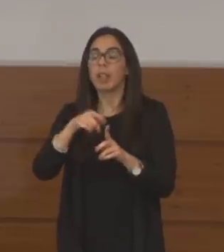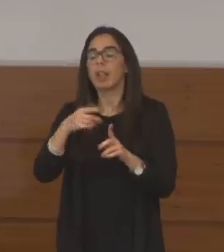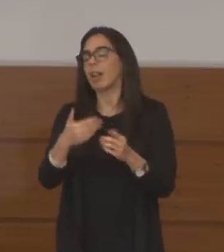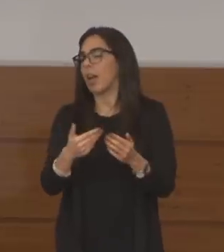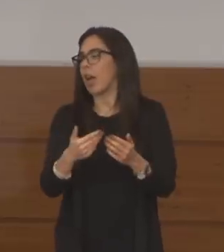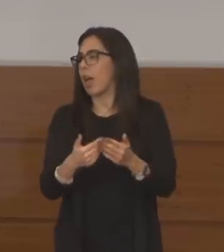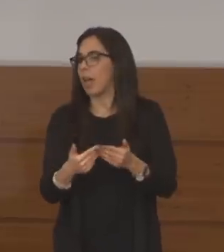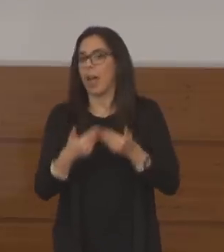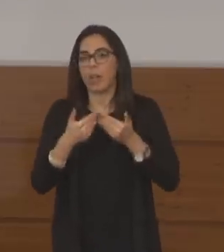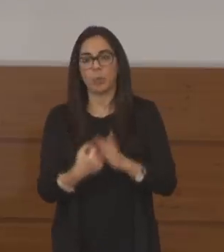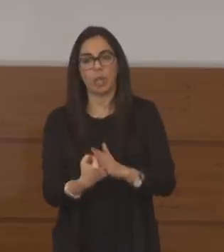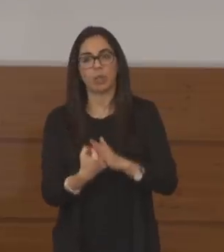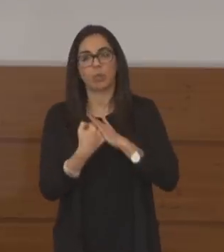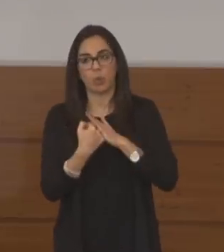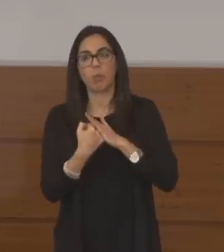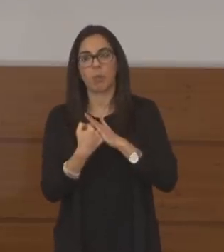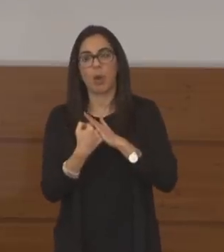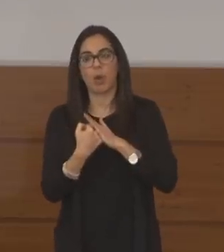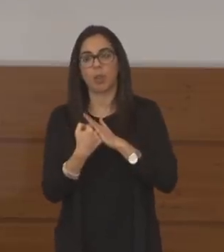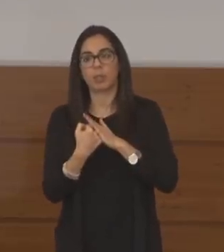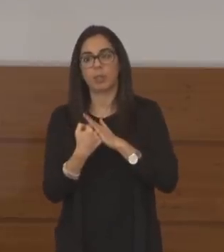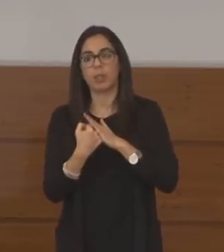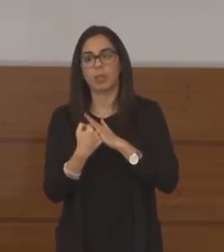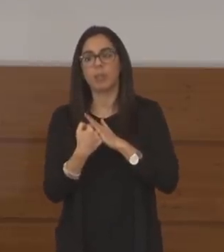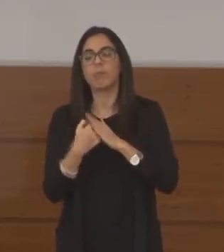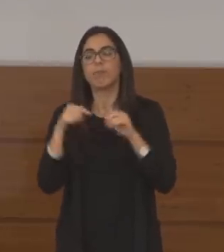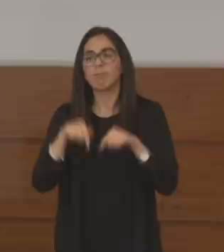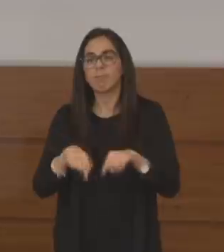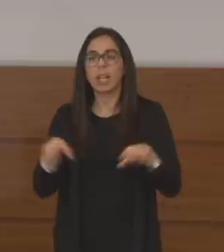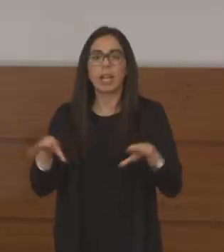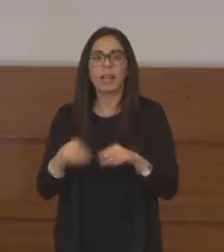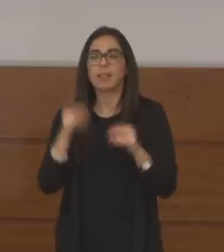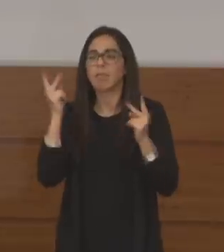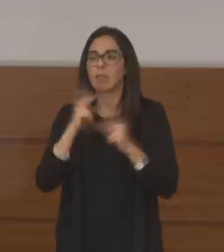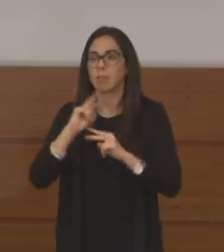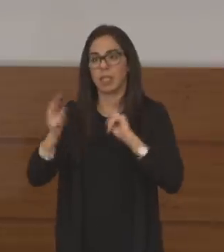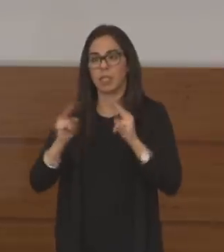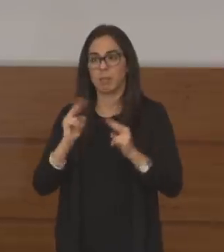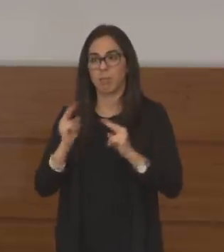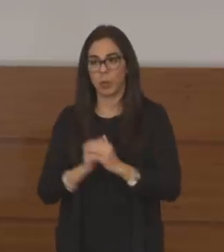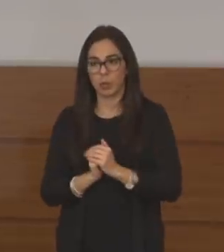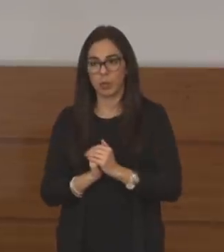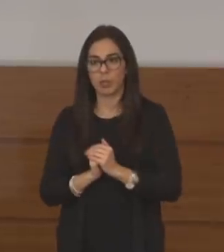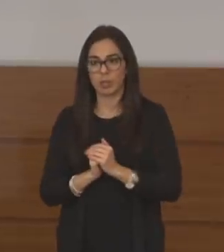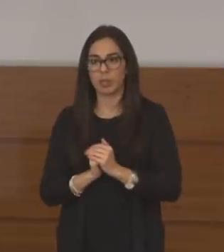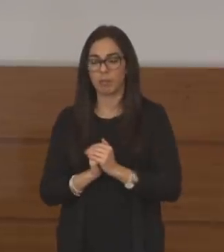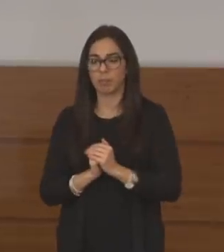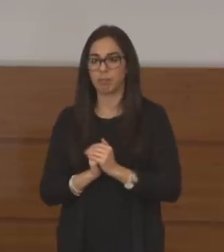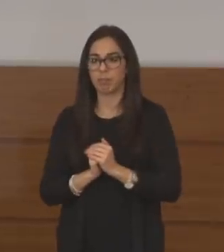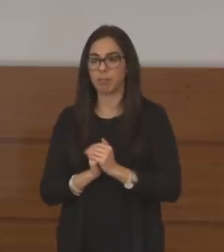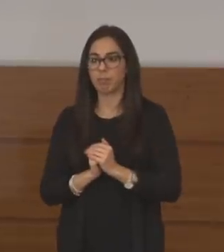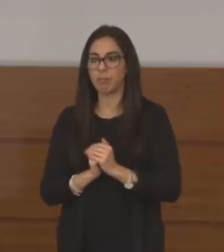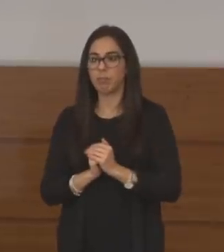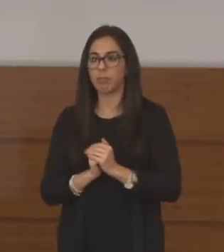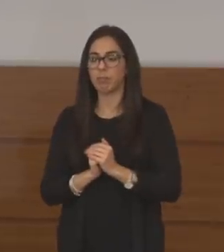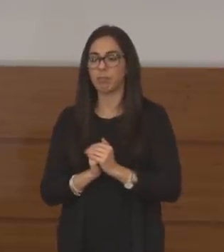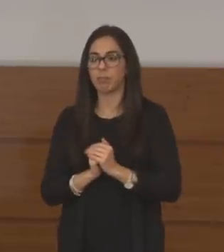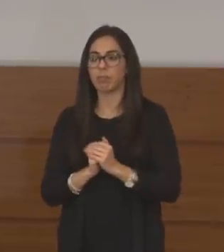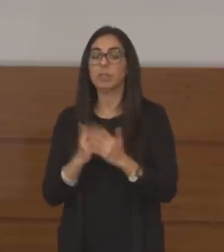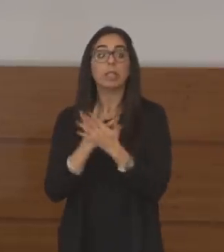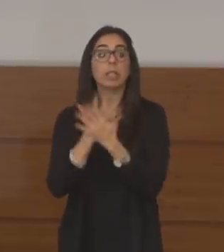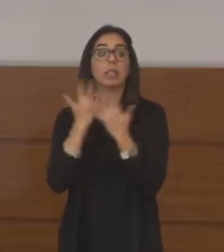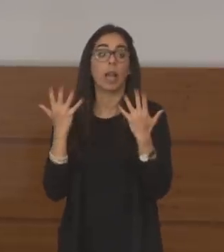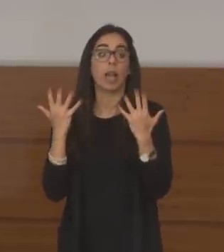affiancando e stanno consentendo di dare delle risposte ovviamente io